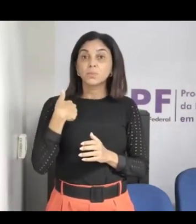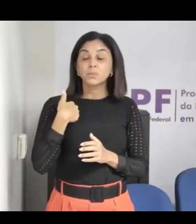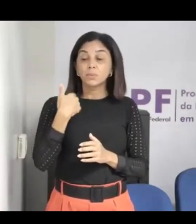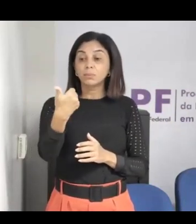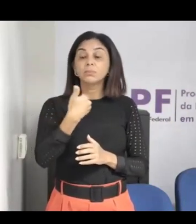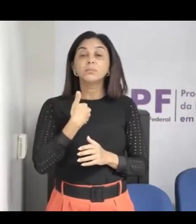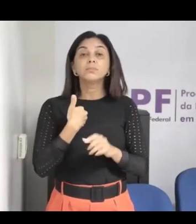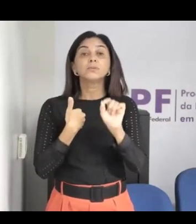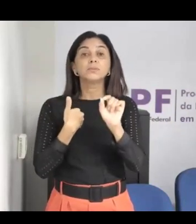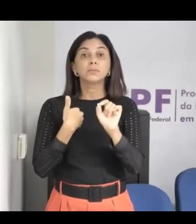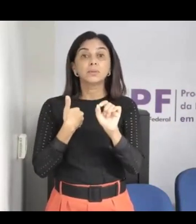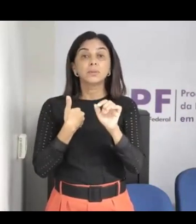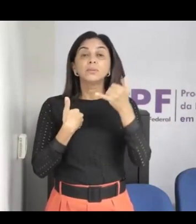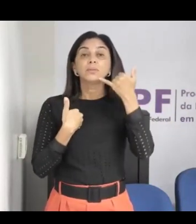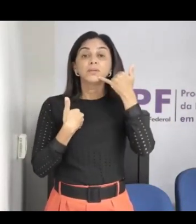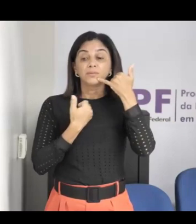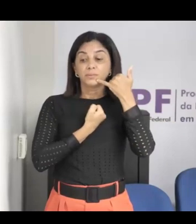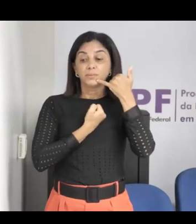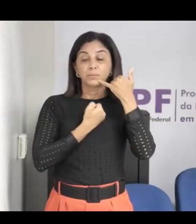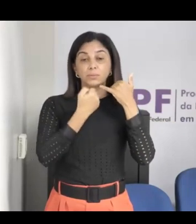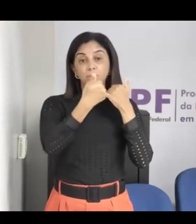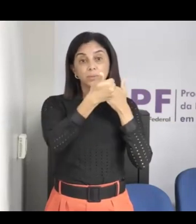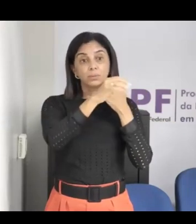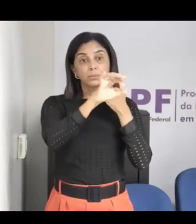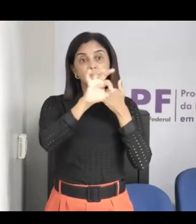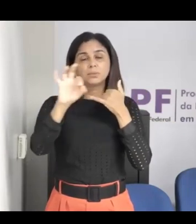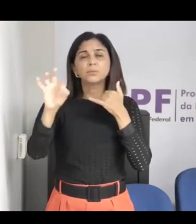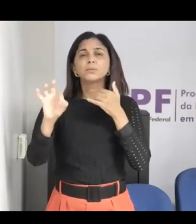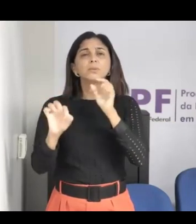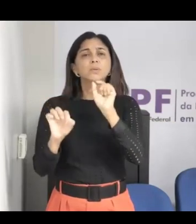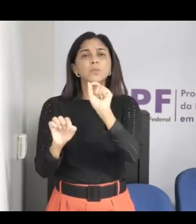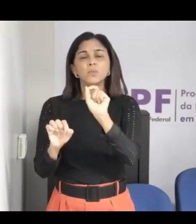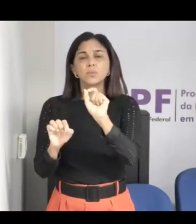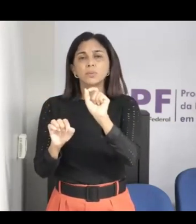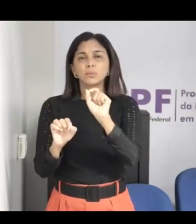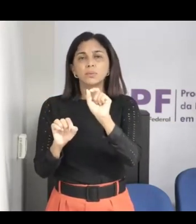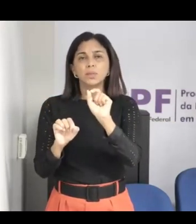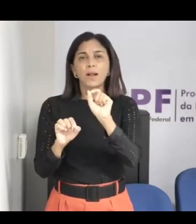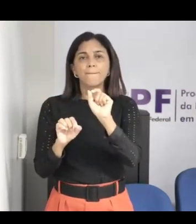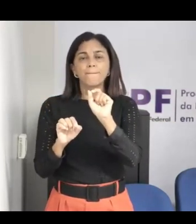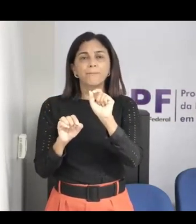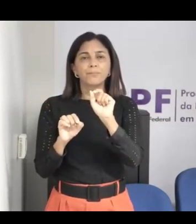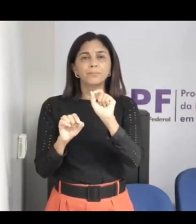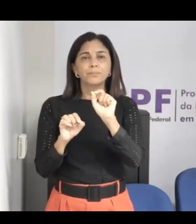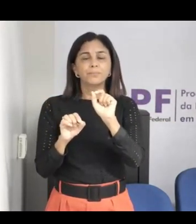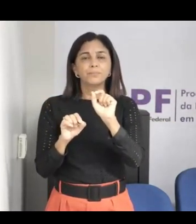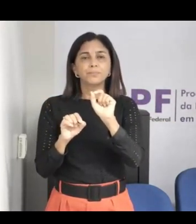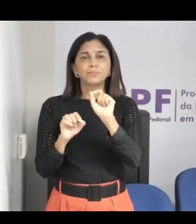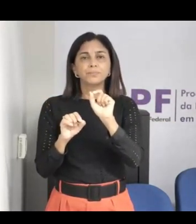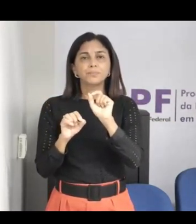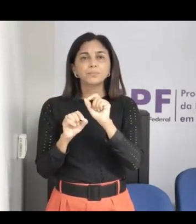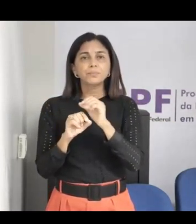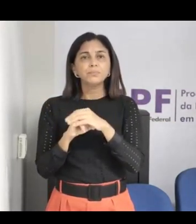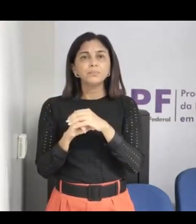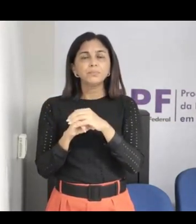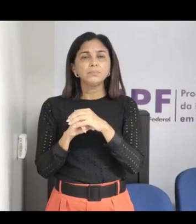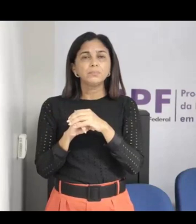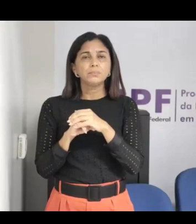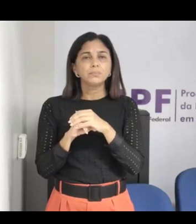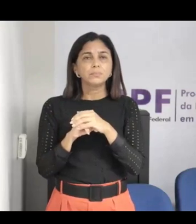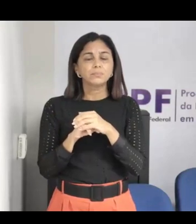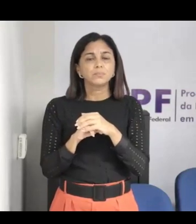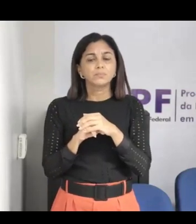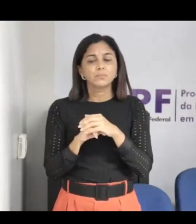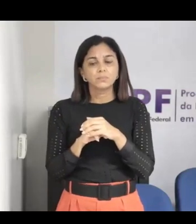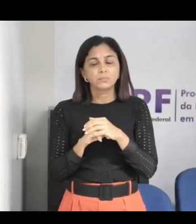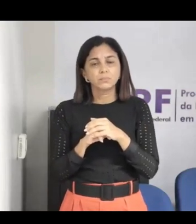Denúncia, né, do governo federal, ela falou assim para mim que ela era do outro governo e ela acompanhava todas as denúncias